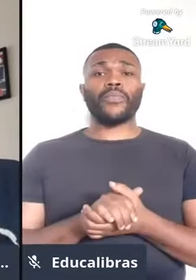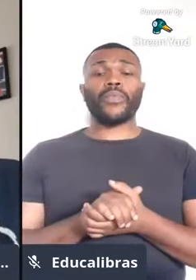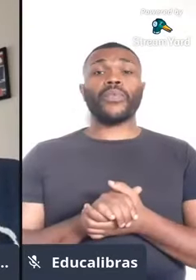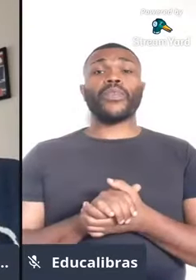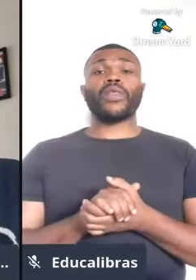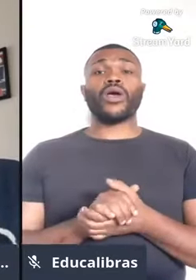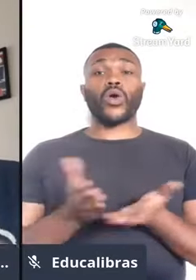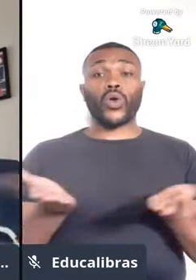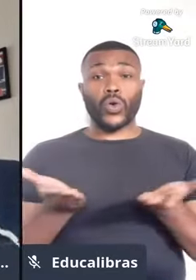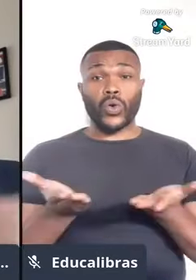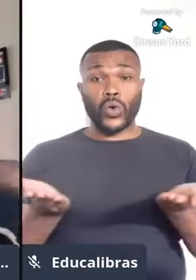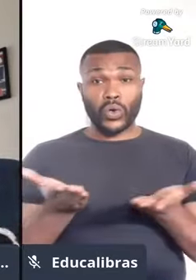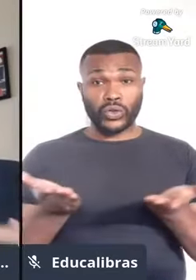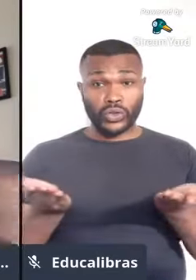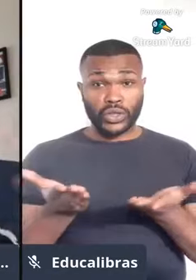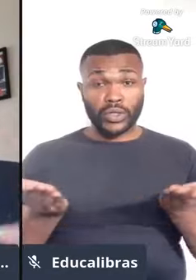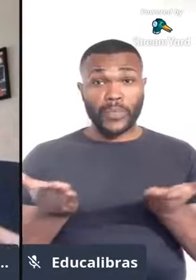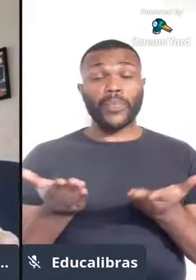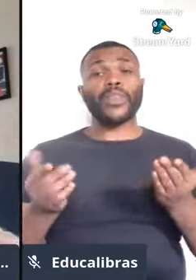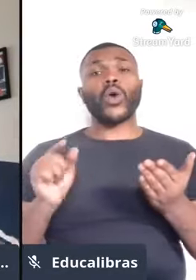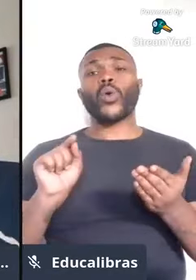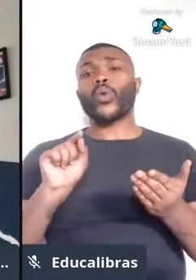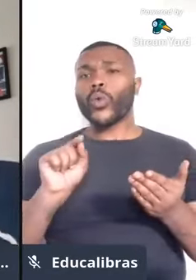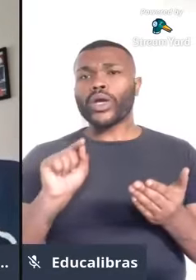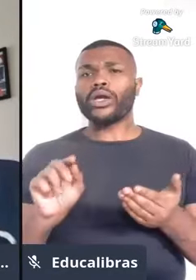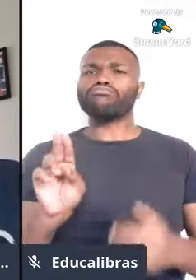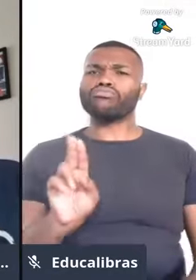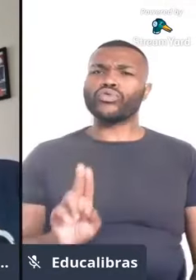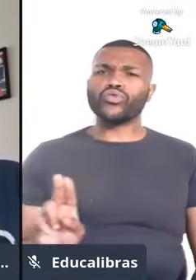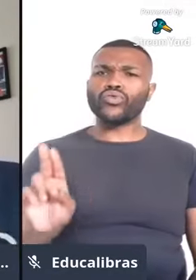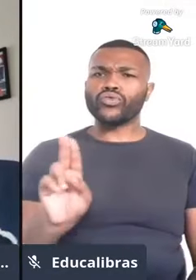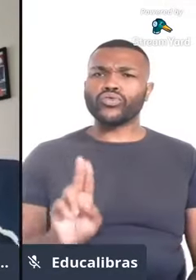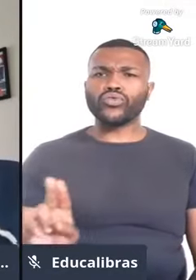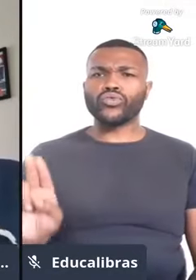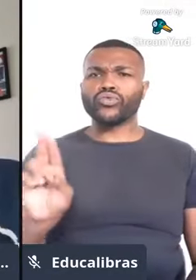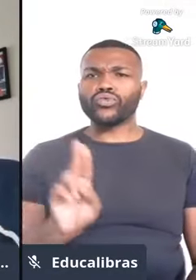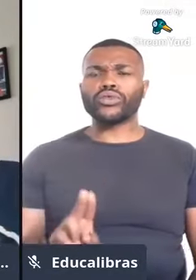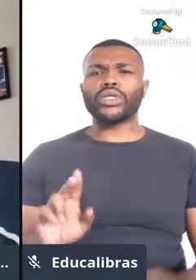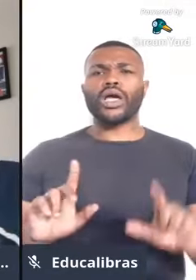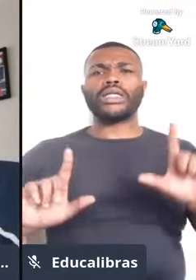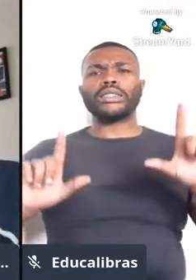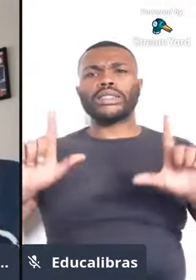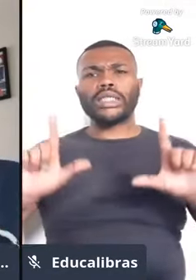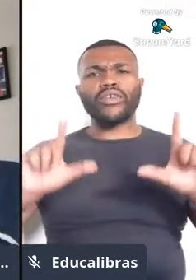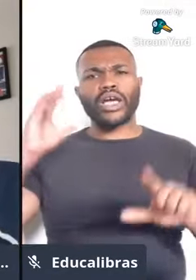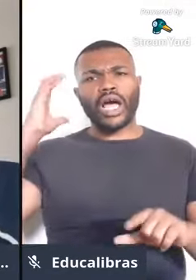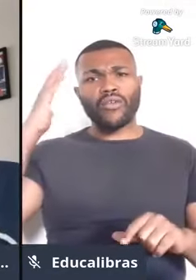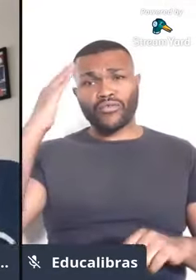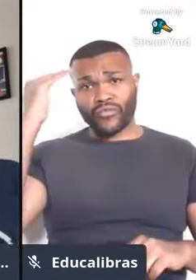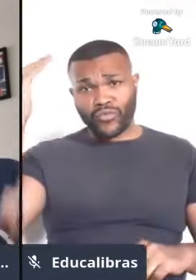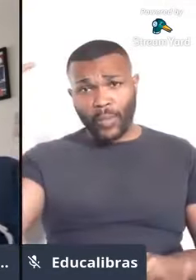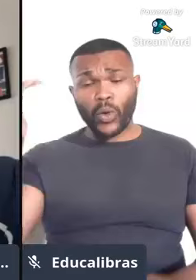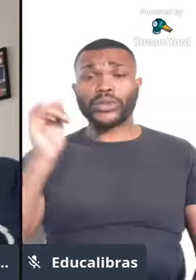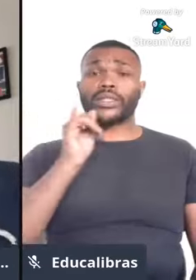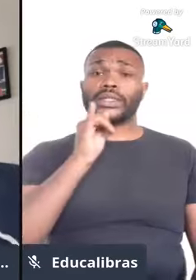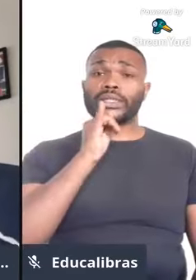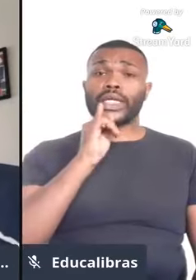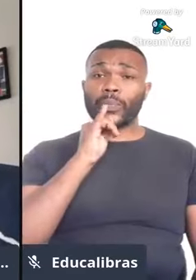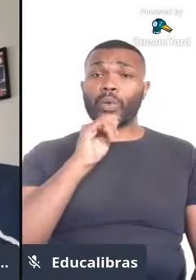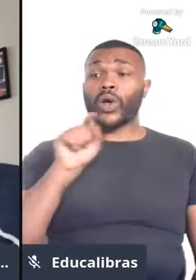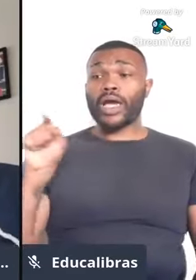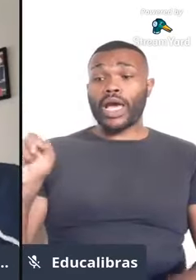hoje estão abrindo as suas ferramentas para os grandes veículos de imprensa, dizendo, olha, a ferramenta transforma isso em áudio. A Aldima fez isso,